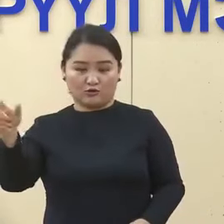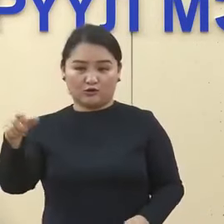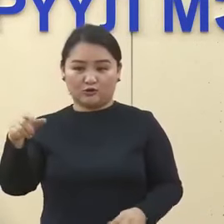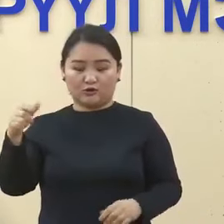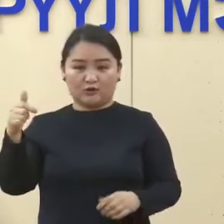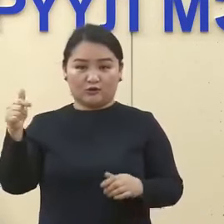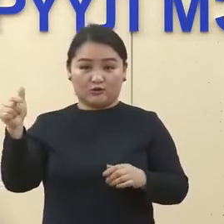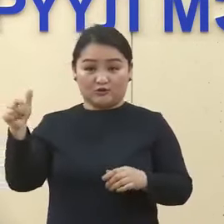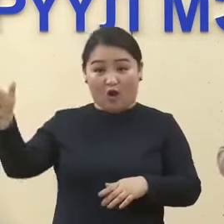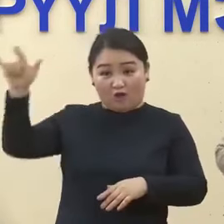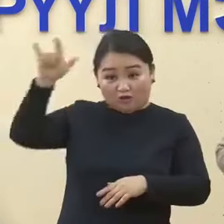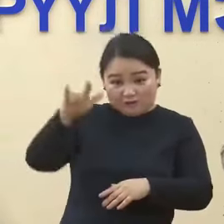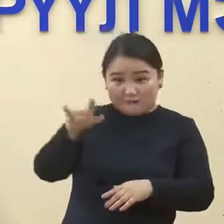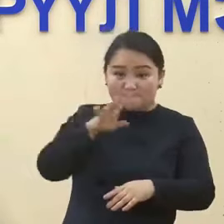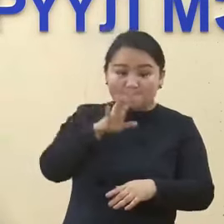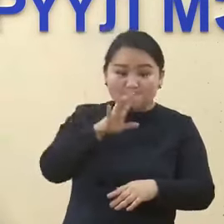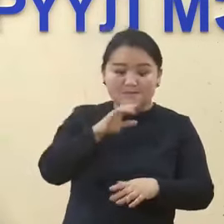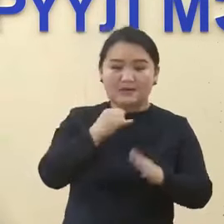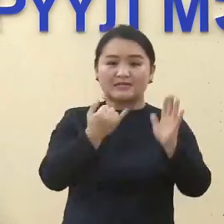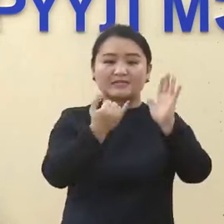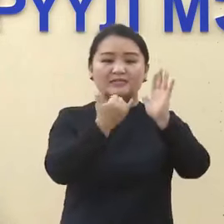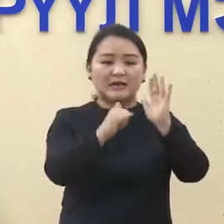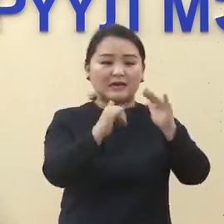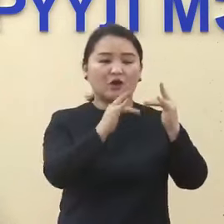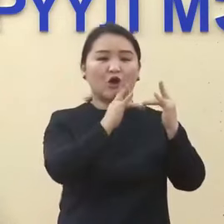бэлтжиж байж байна. За